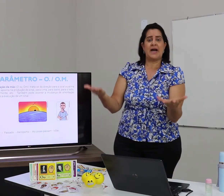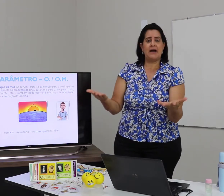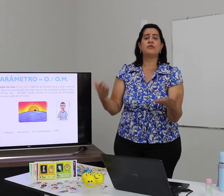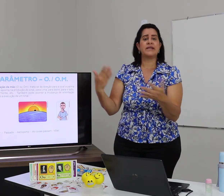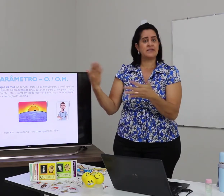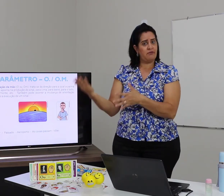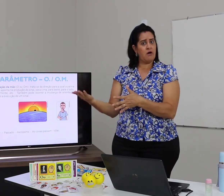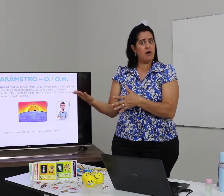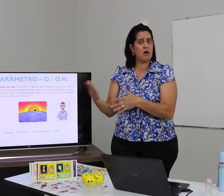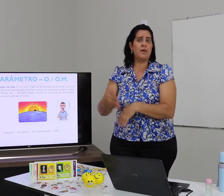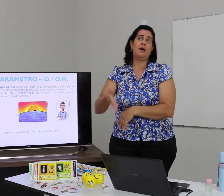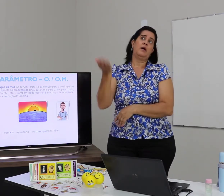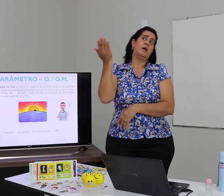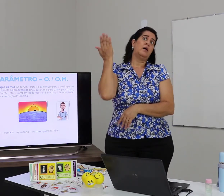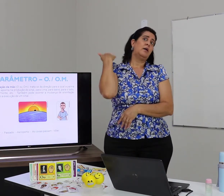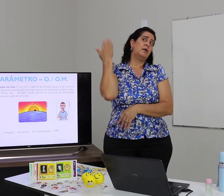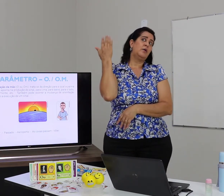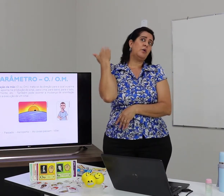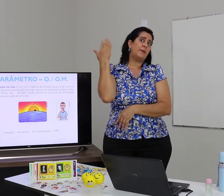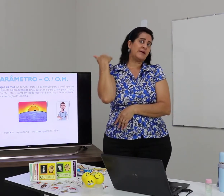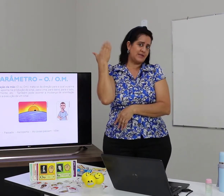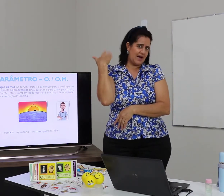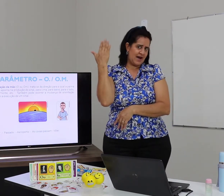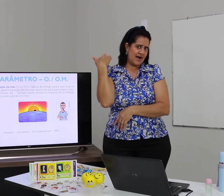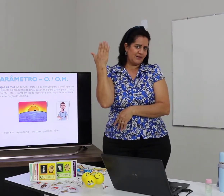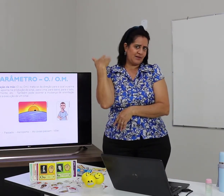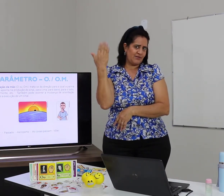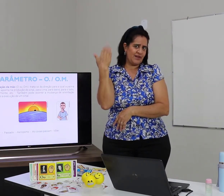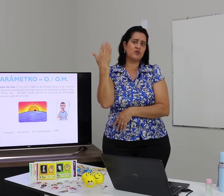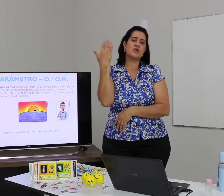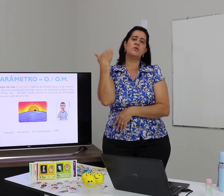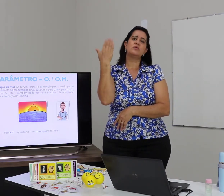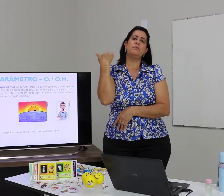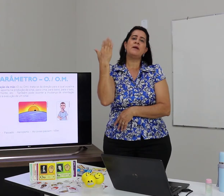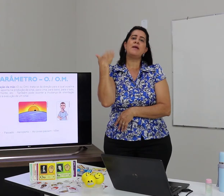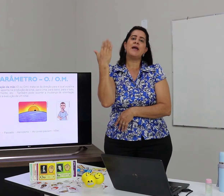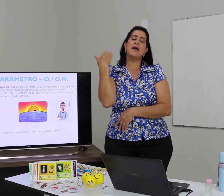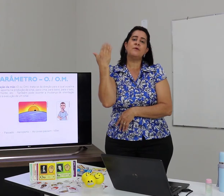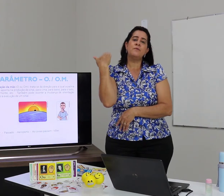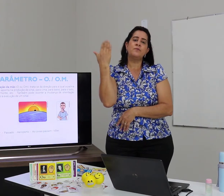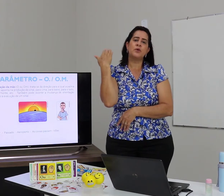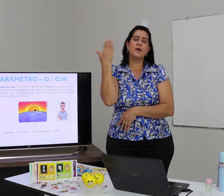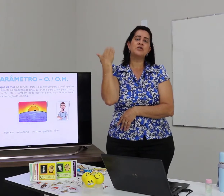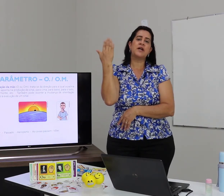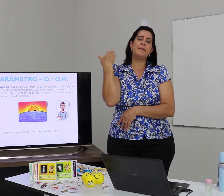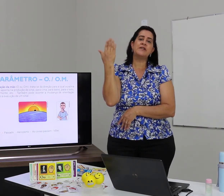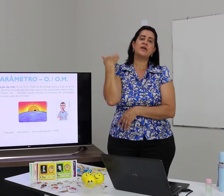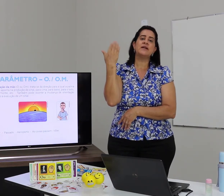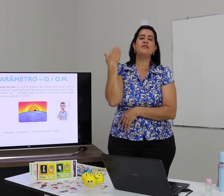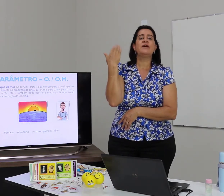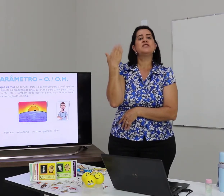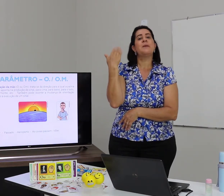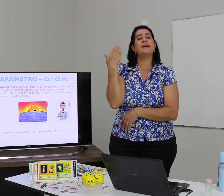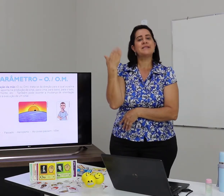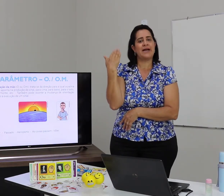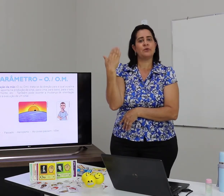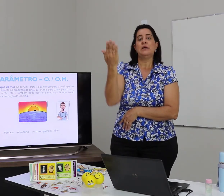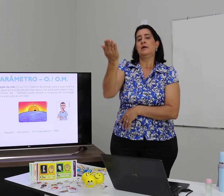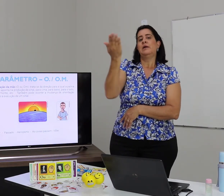pensavam dessa forma. No passado, tá vendo? Eu já uso primeiro o antigamente, que é refletir a passado. Eu